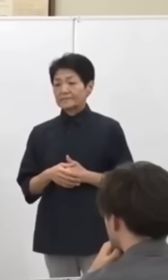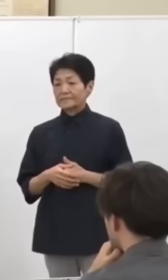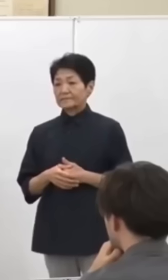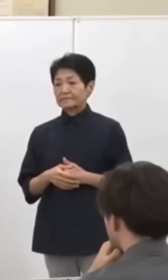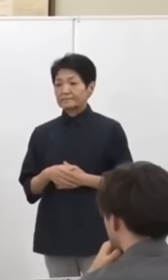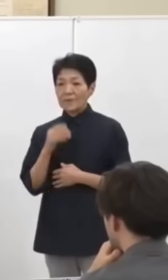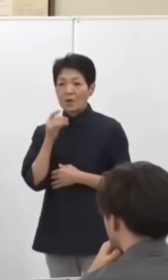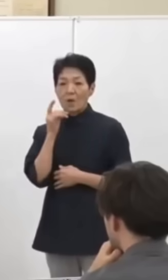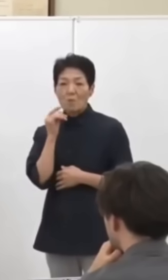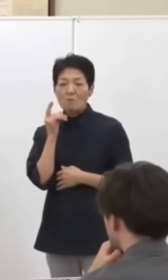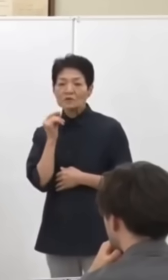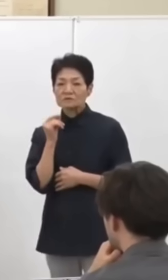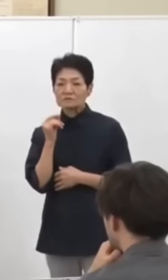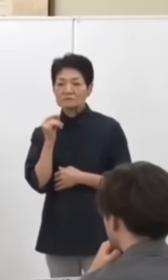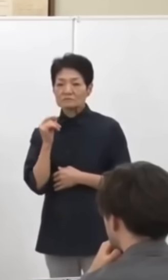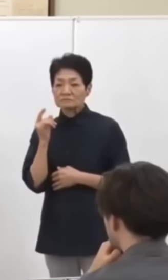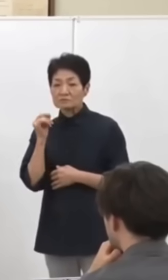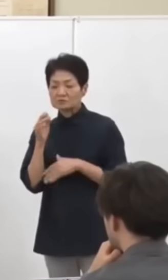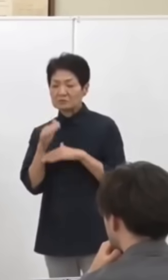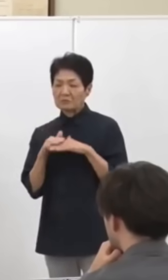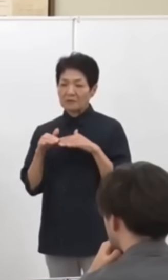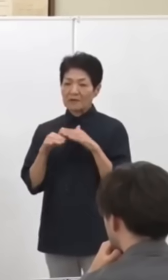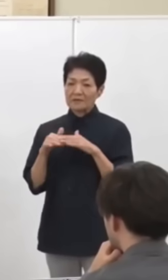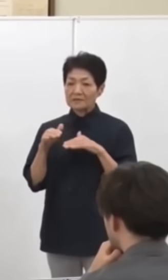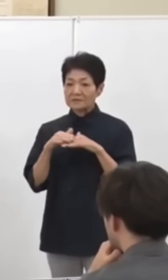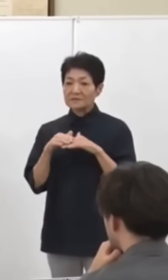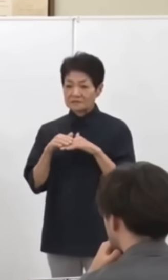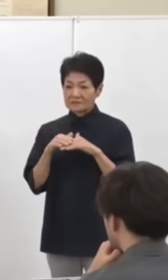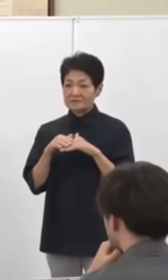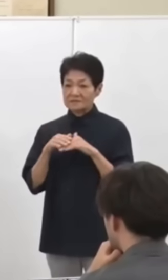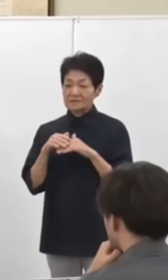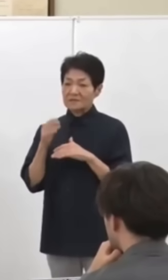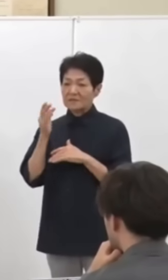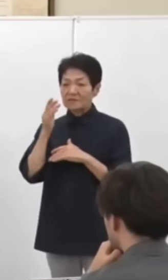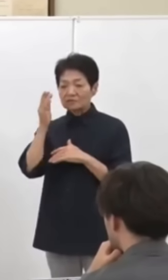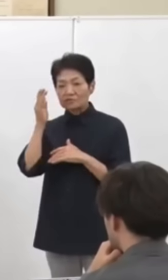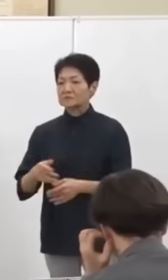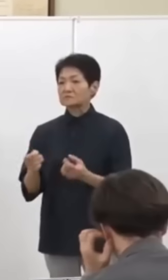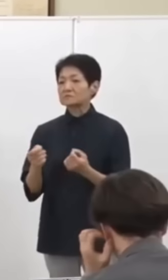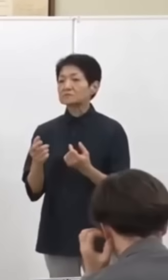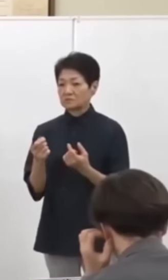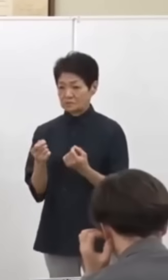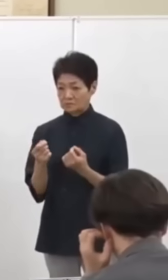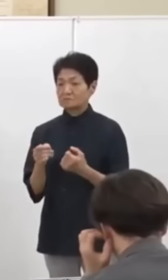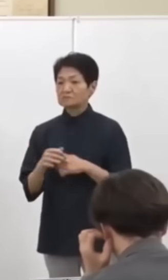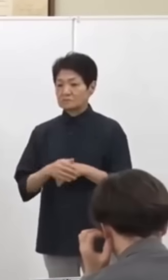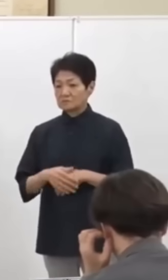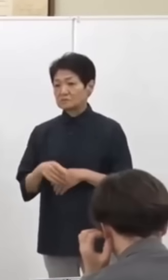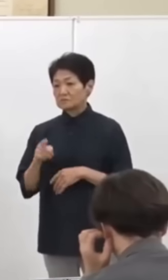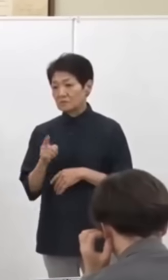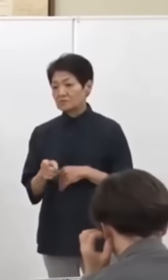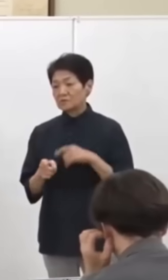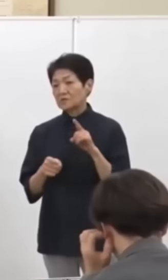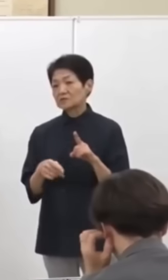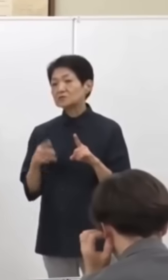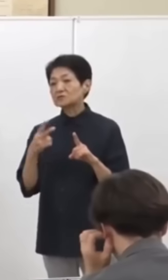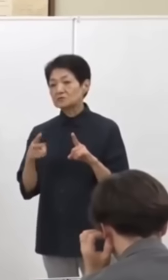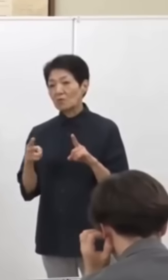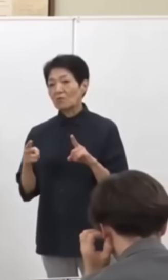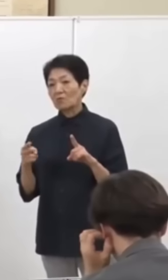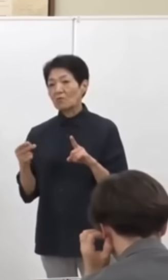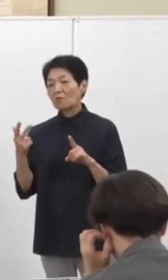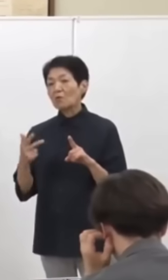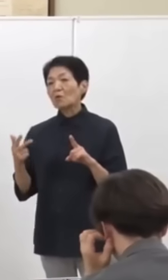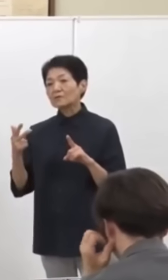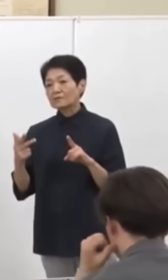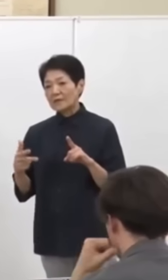はもしもにもしも重ねたというかですね、 あまり想定しづらい状況だと思いますので、1兆2700億円という投資額も具